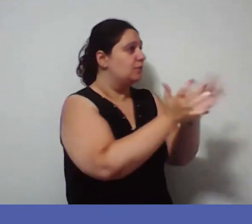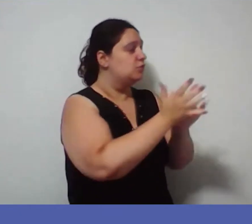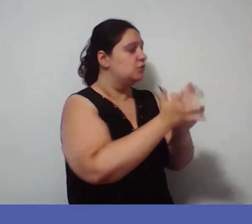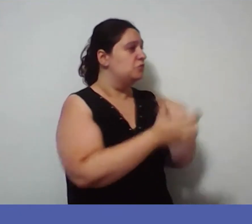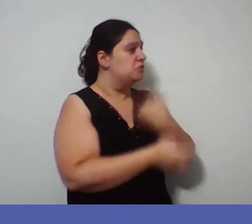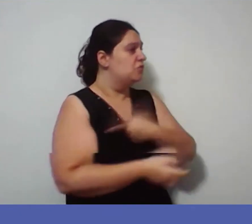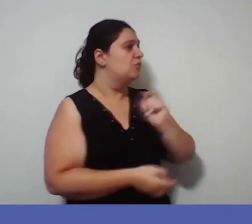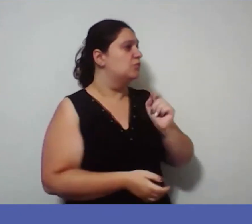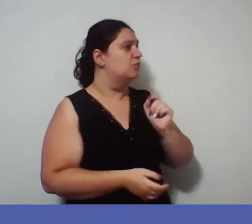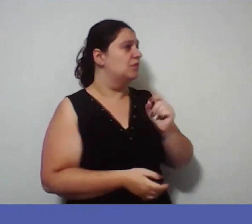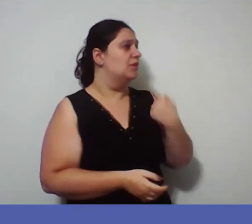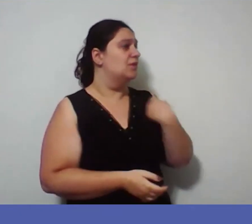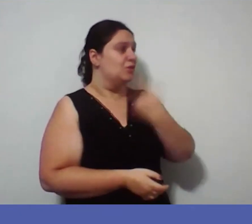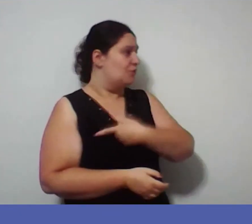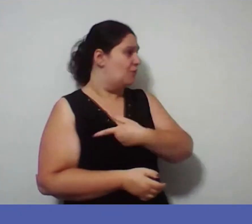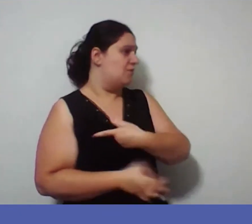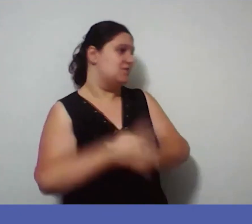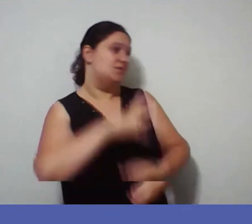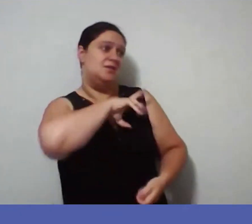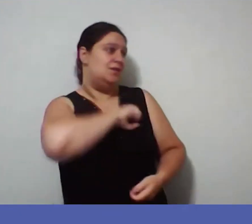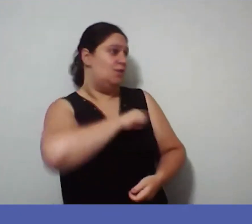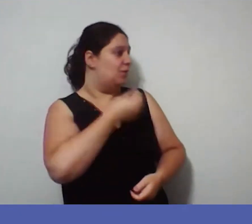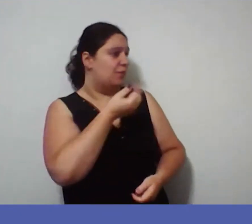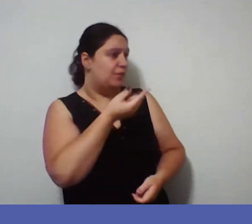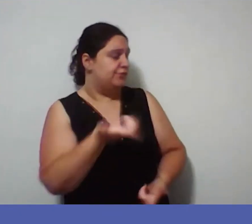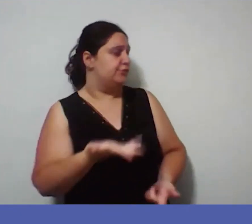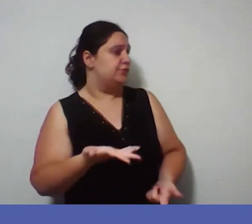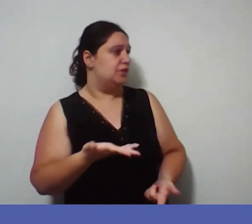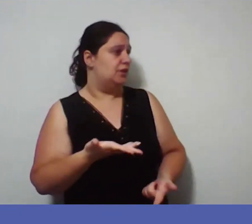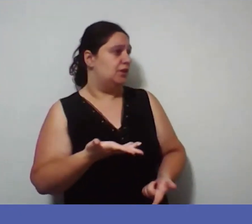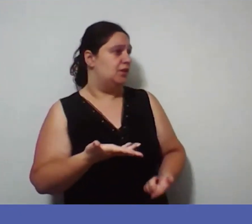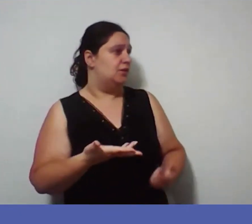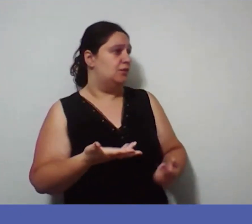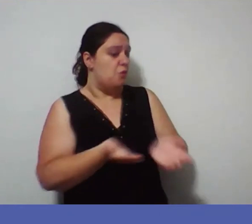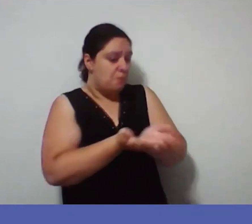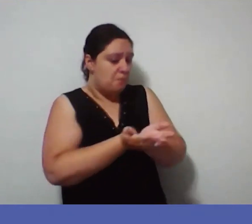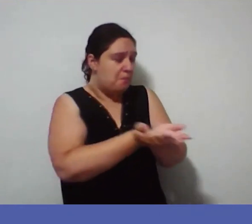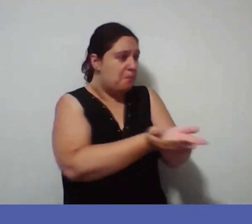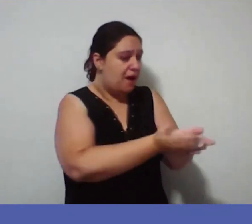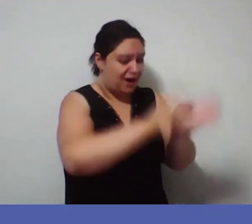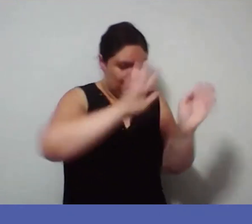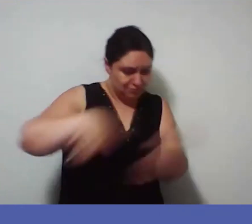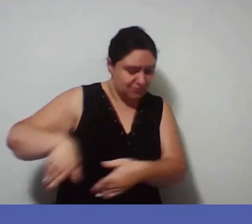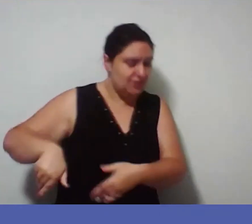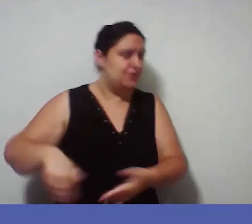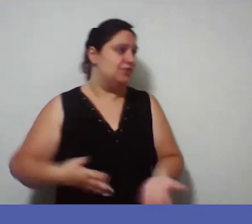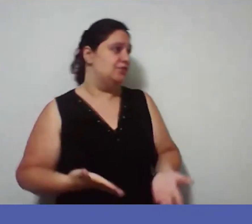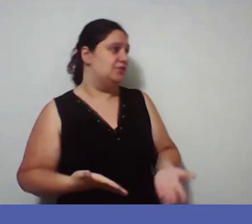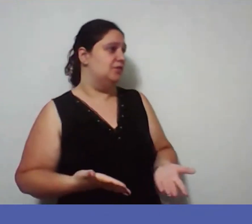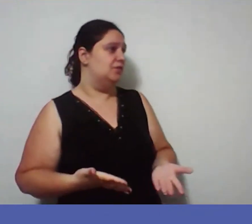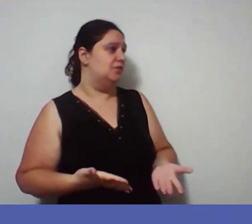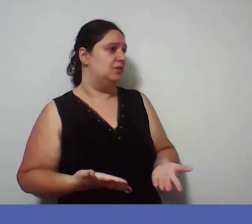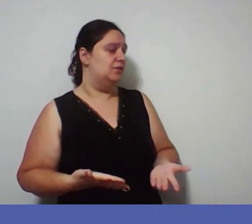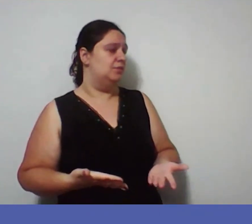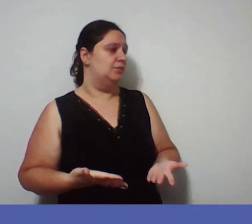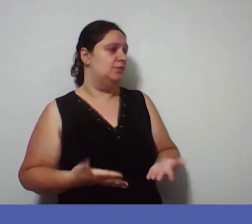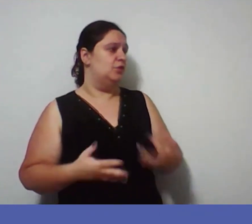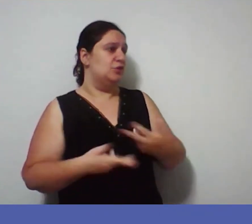não amamos o dinheiro, nós largamos nosso barco, nós largamos nossa rede, largamos a nossa profissão,